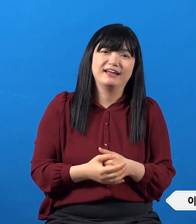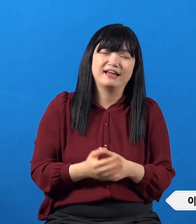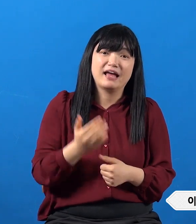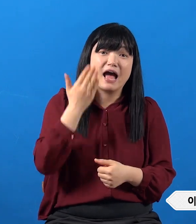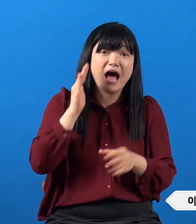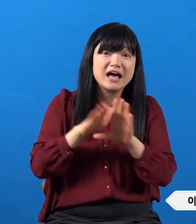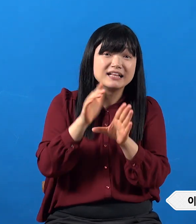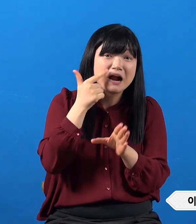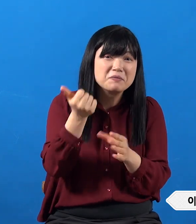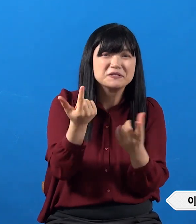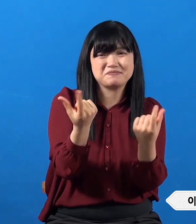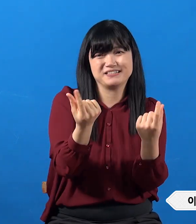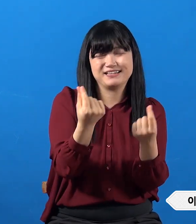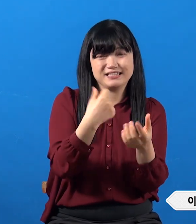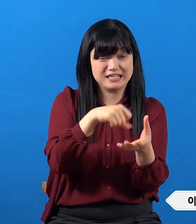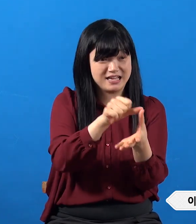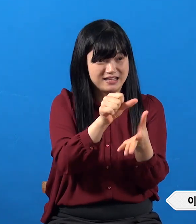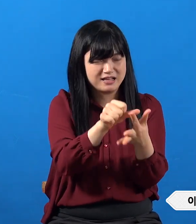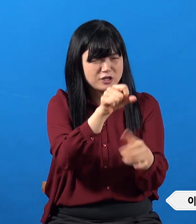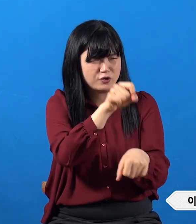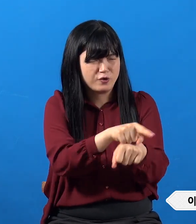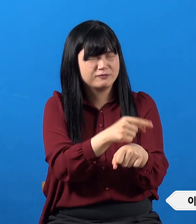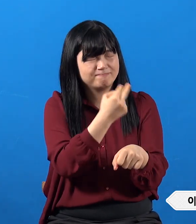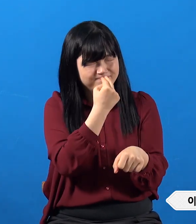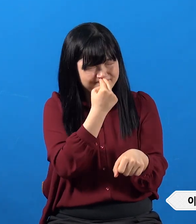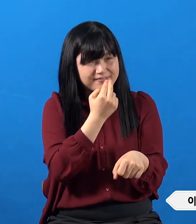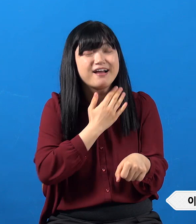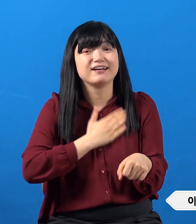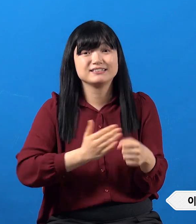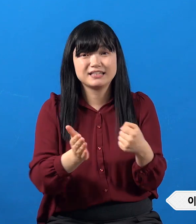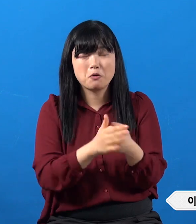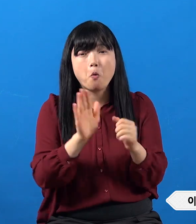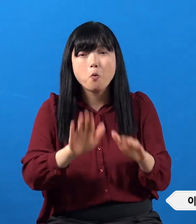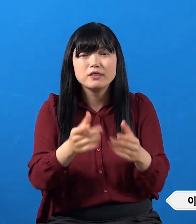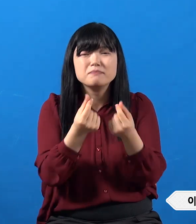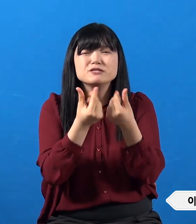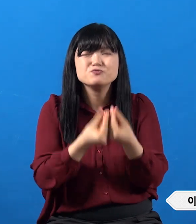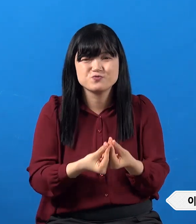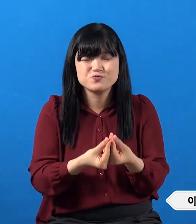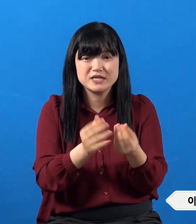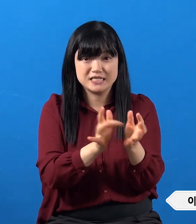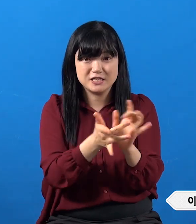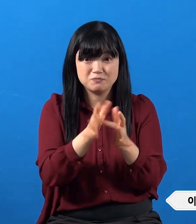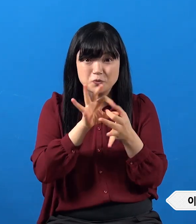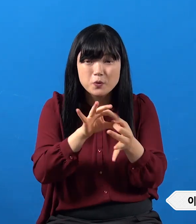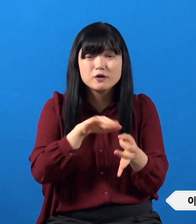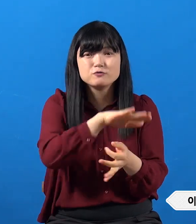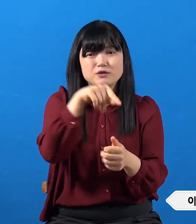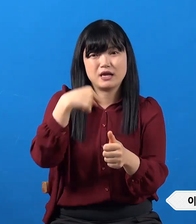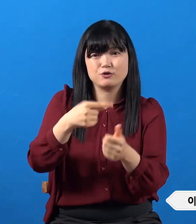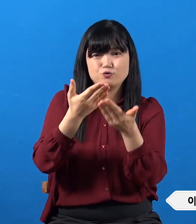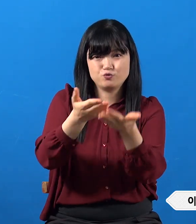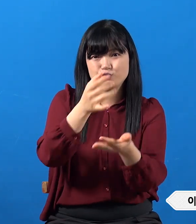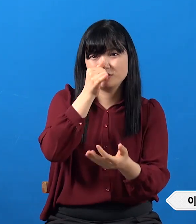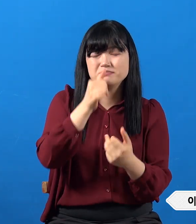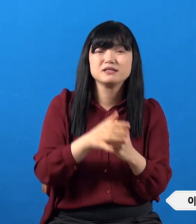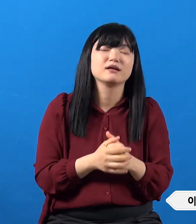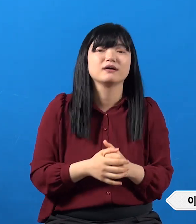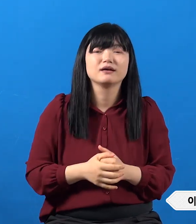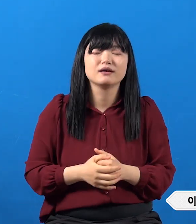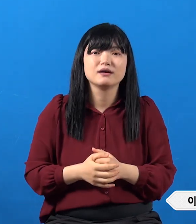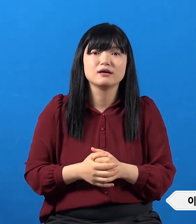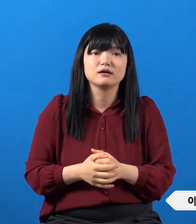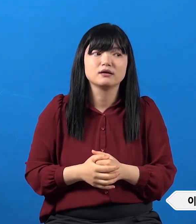예, 하늘 아버지께서도 이런 두 아들의 성격을 정확하게 아시고 오늘의 비유를 예수님을 통해 우리에게 말씀하신 것으로